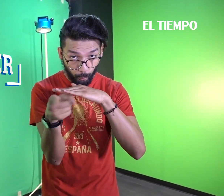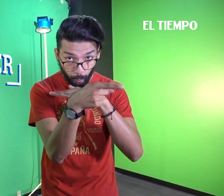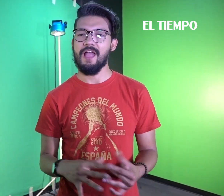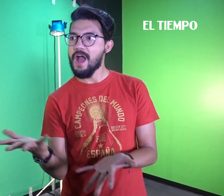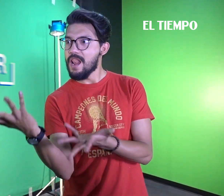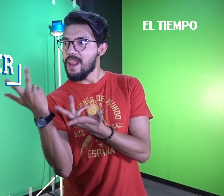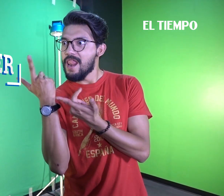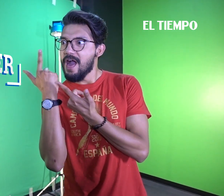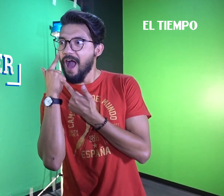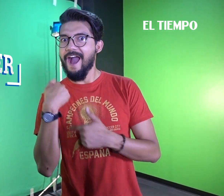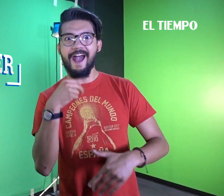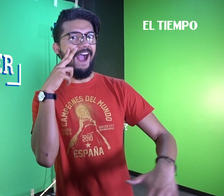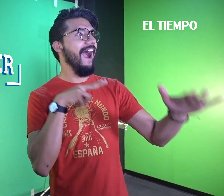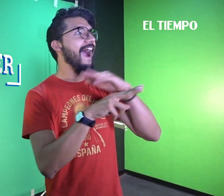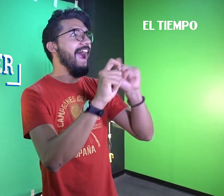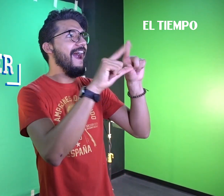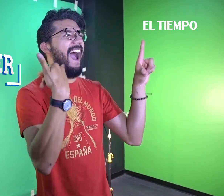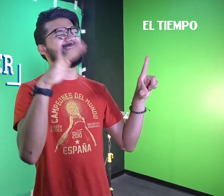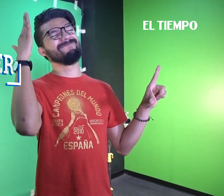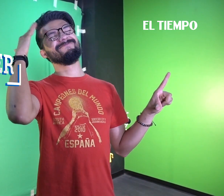I am your father